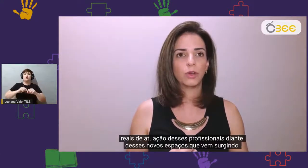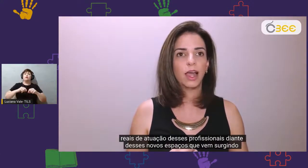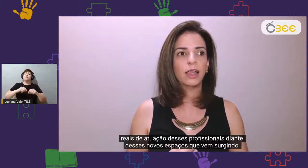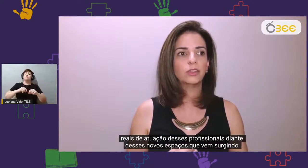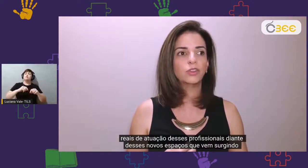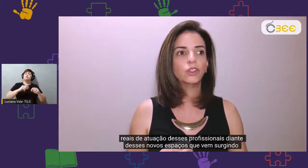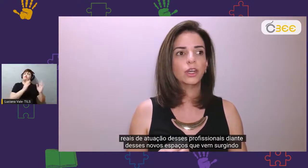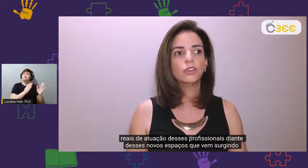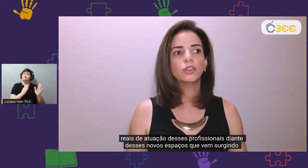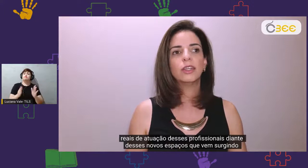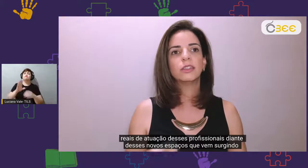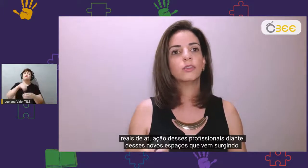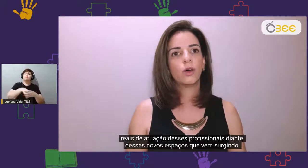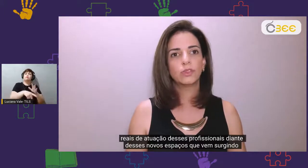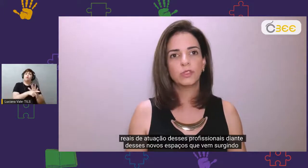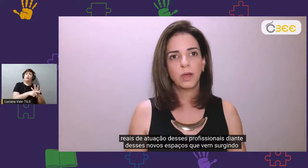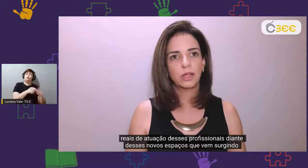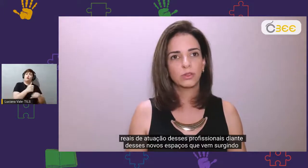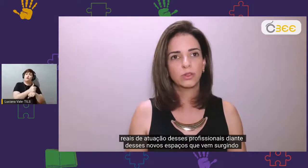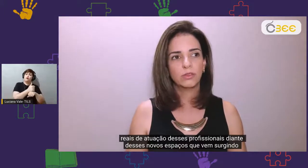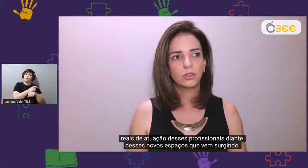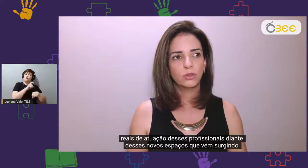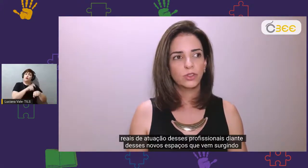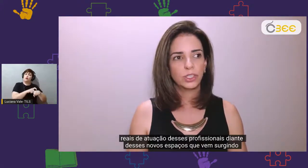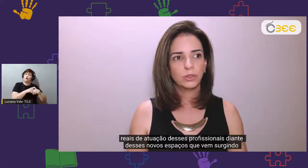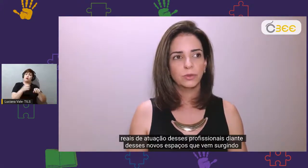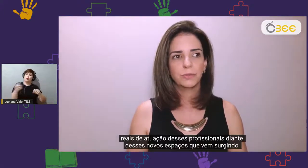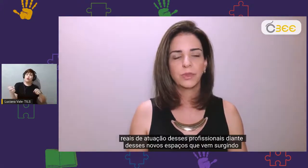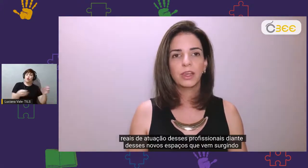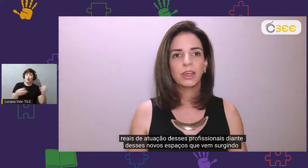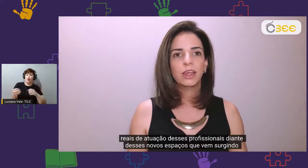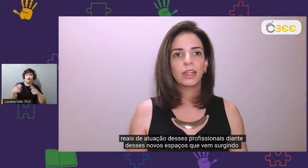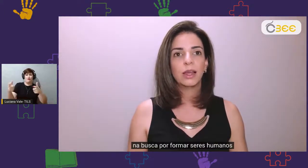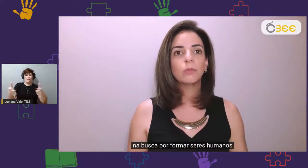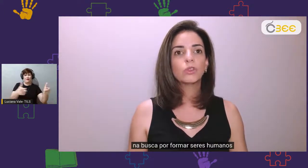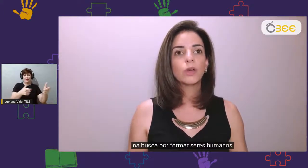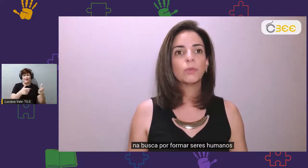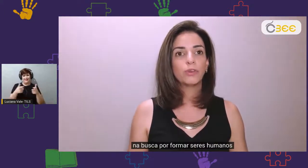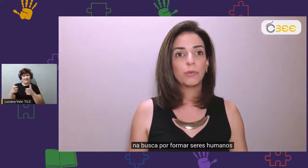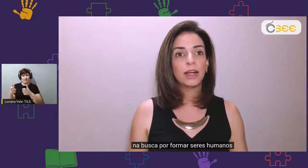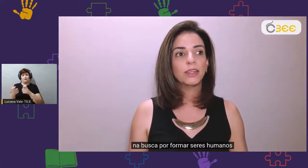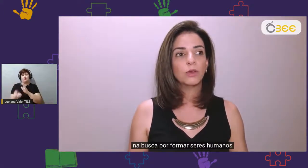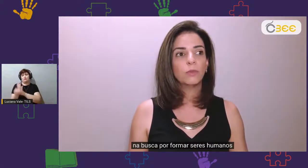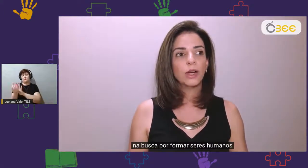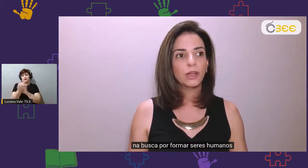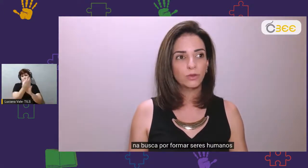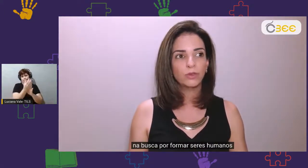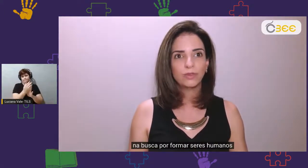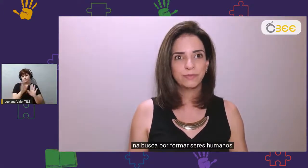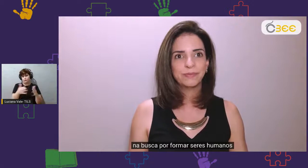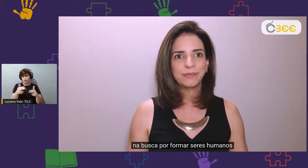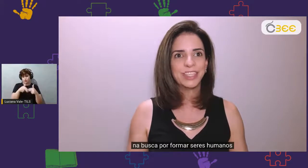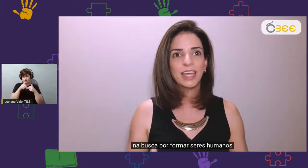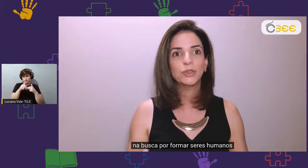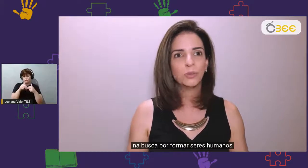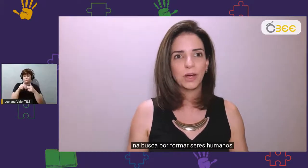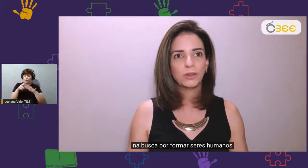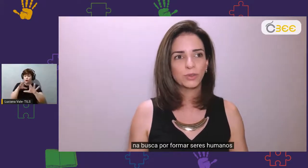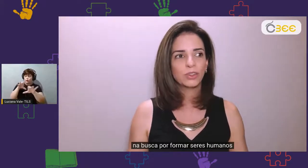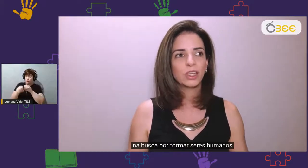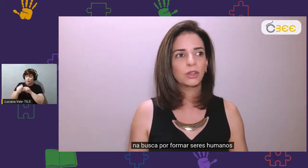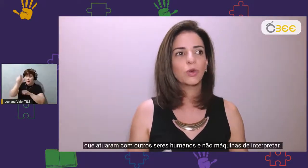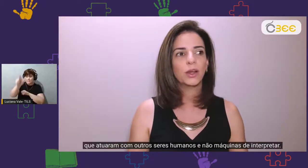desses profissionais diante desses novos espaços que vêm surgindo, na busca por formar